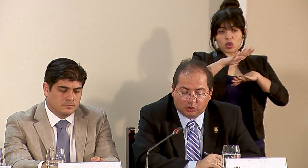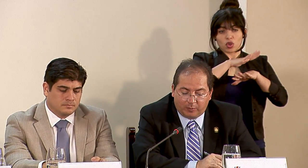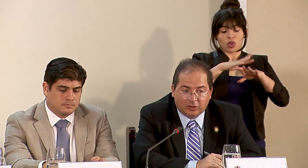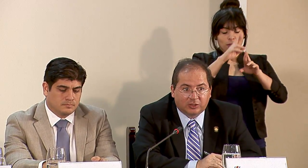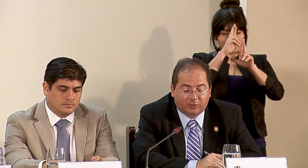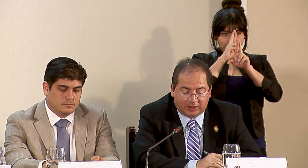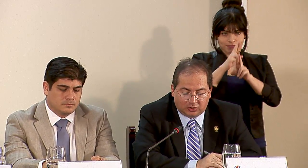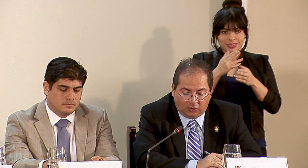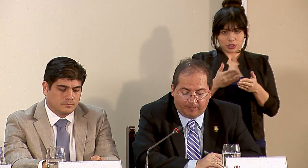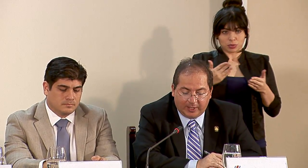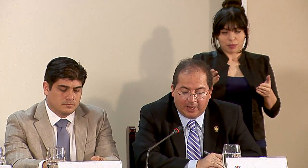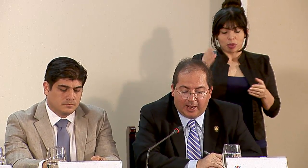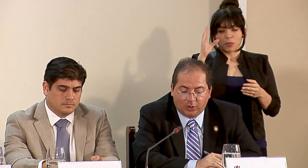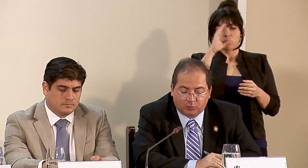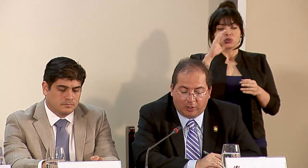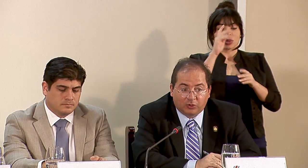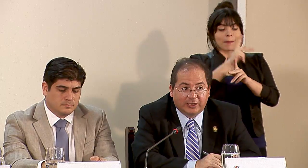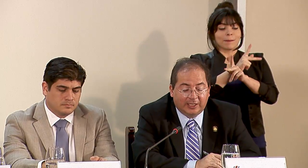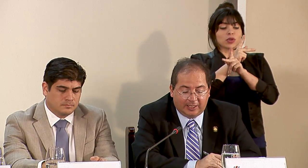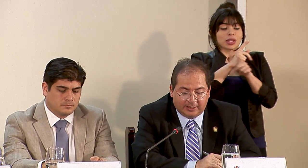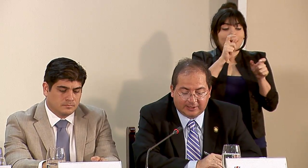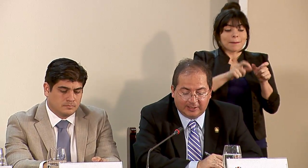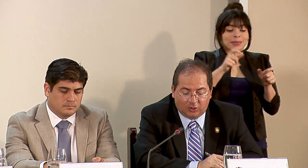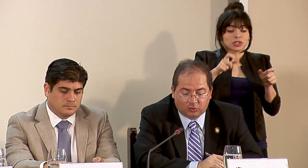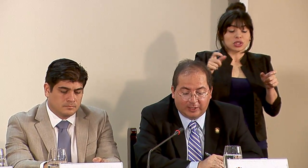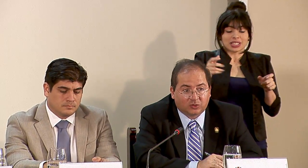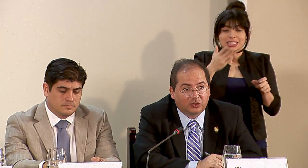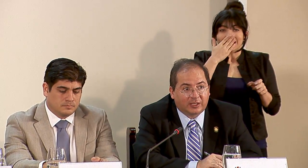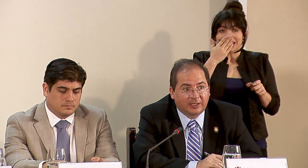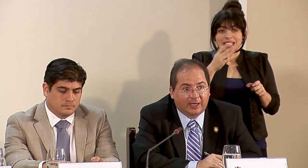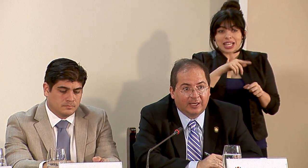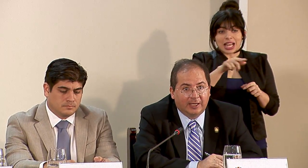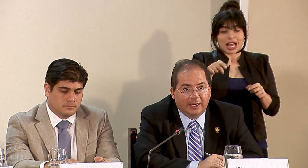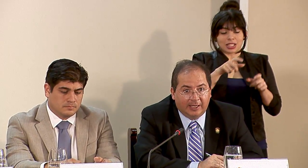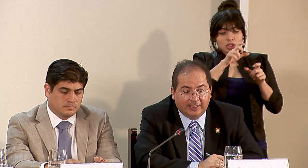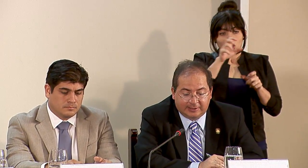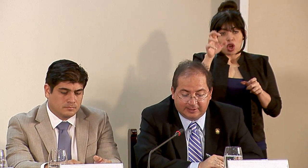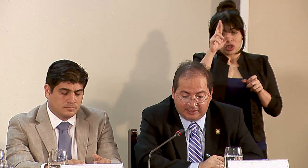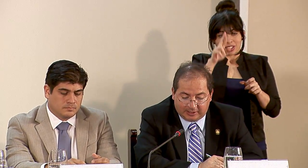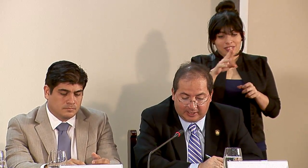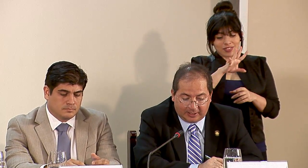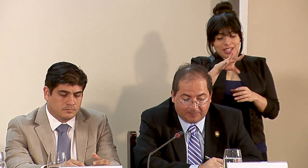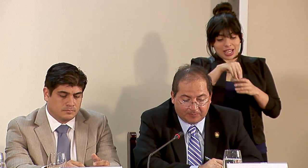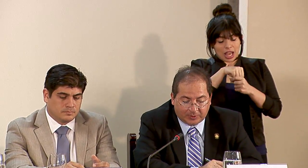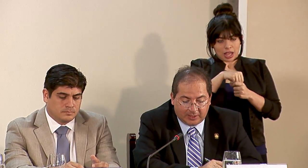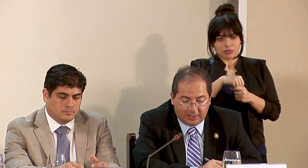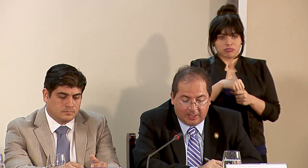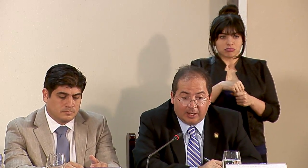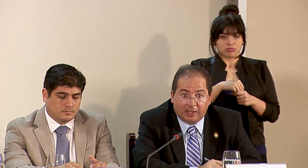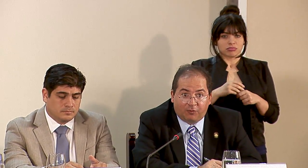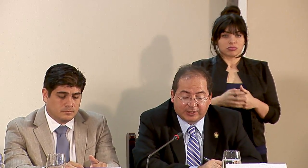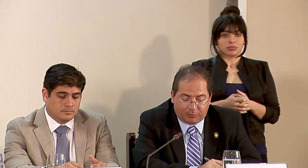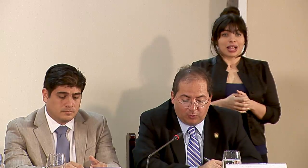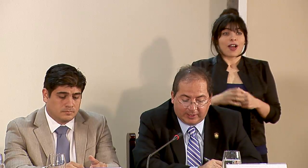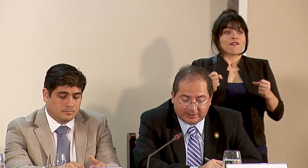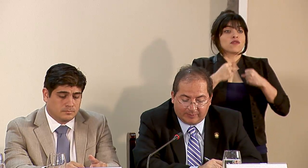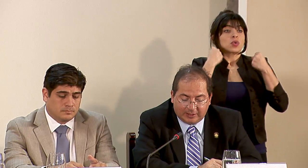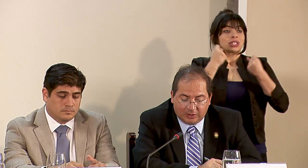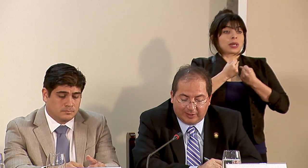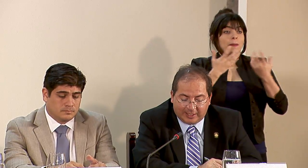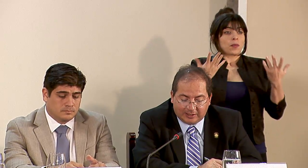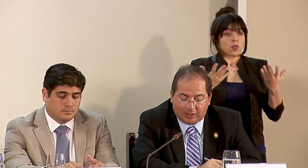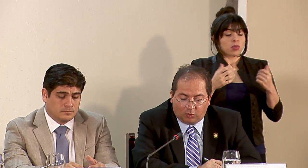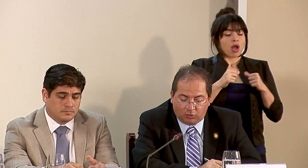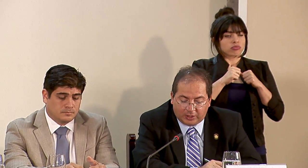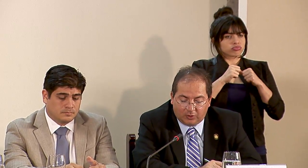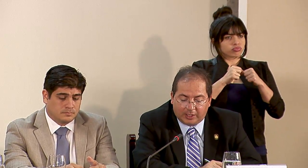respetar los instrumentos de protección a los pueblos indígenas, de los cuales Costa Rica es signataria. La Fuerza Pública se ha